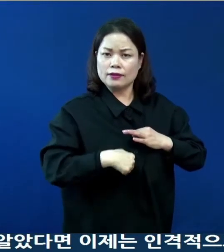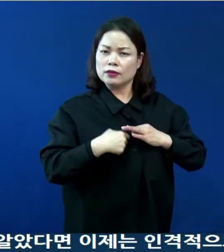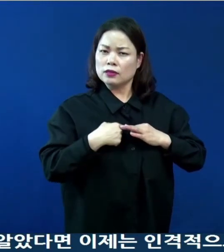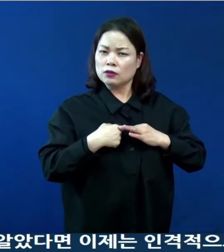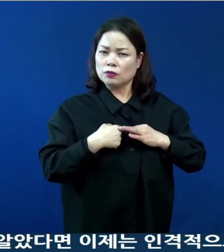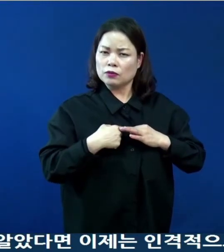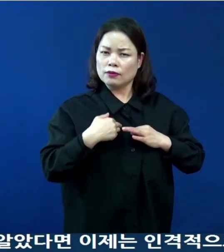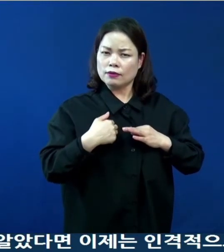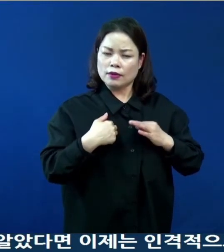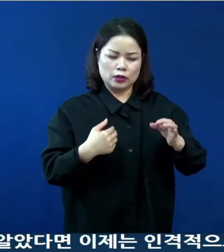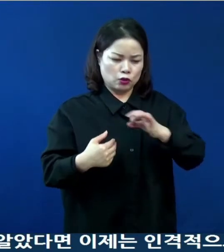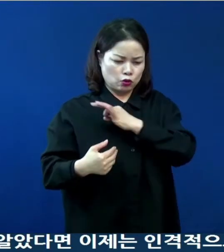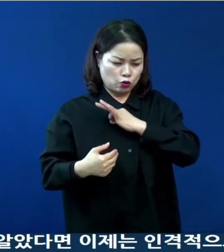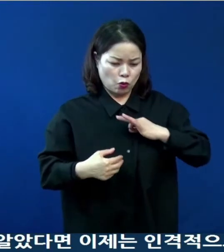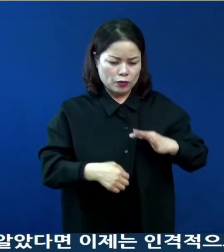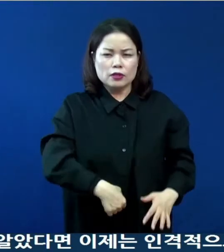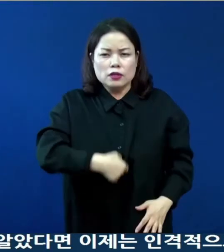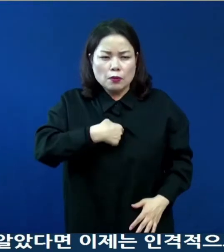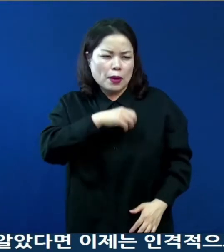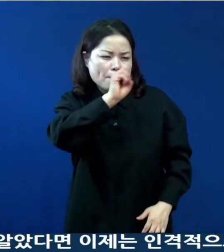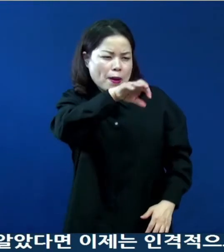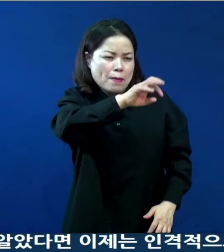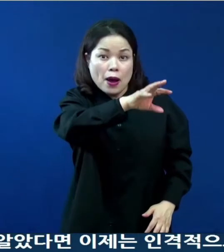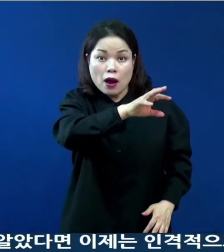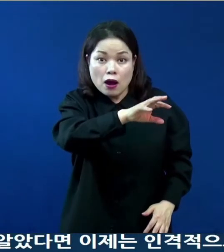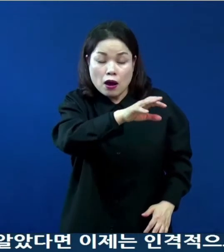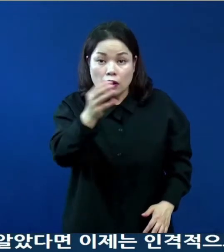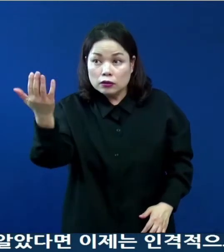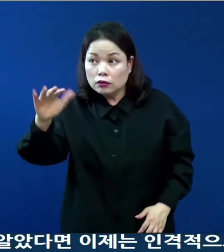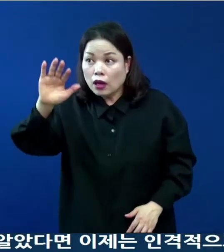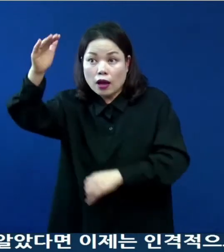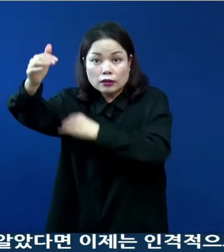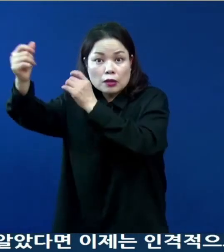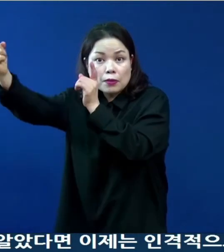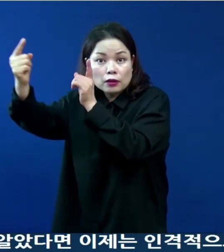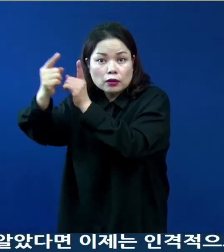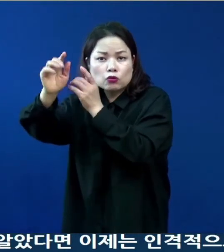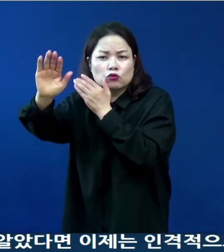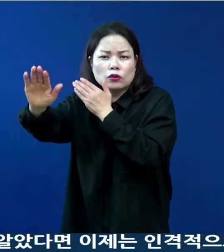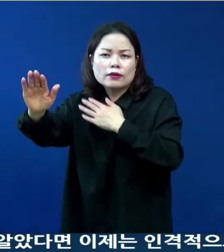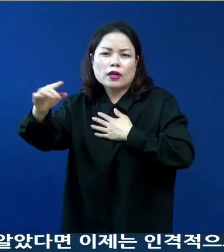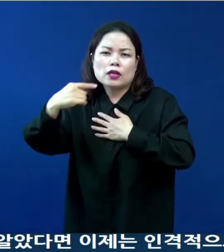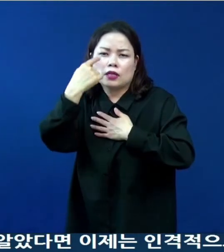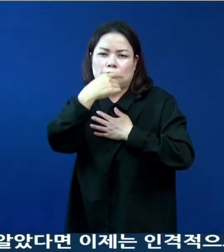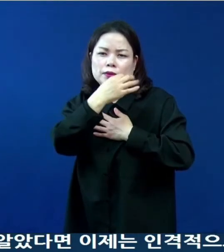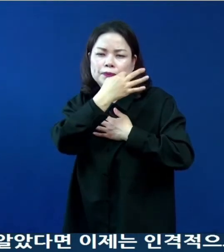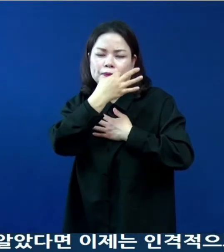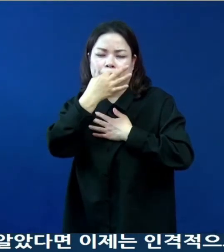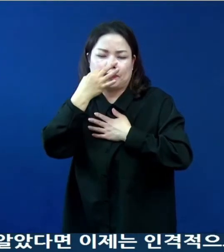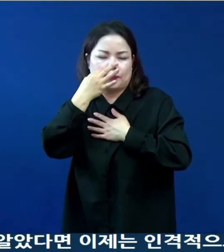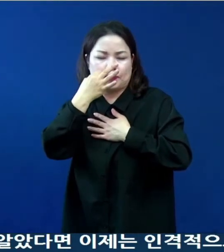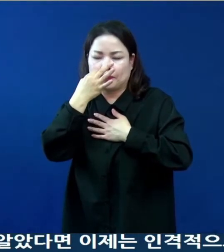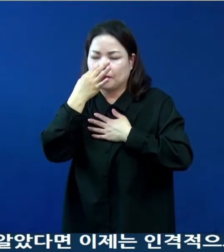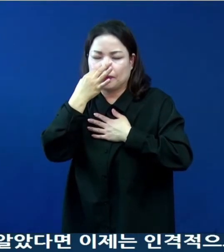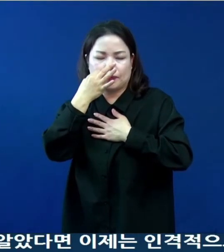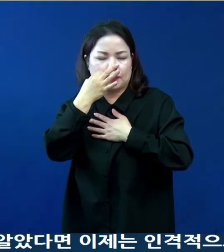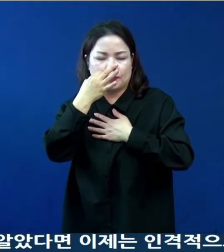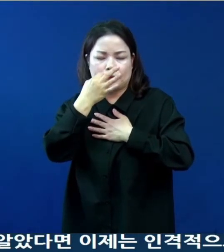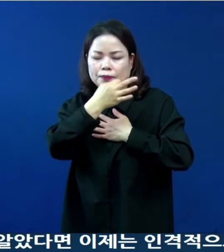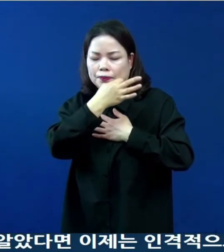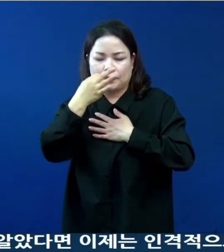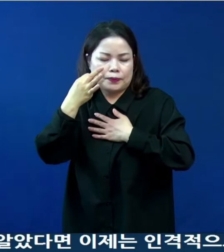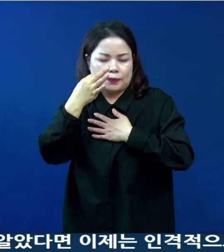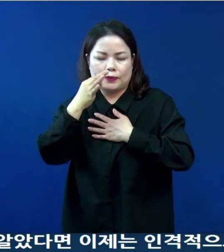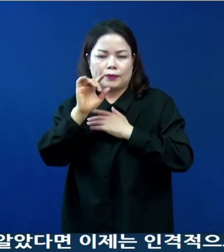것을 많은 말을 통해서 뿜어내는 것이죠. 그런데 하나님을 만난 후에는 나는 내 입을 가리겠습니다. 더 이상 대답하지